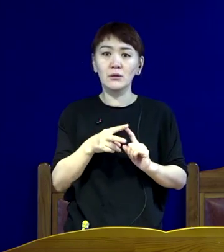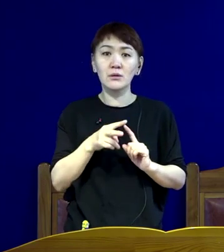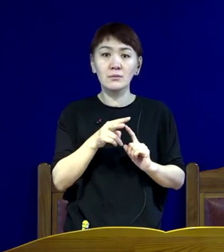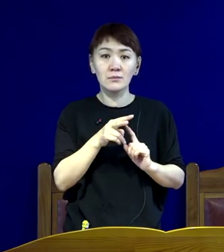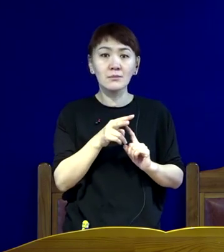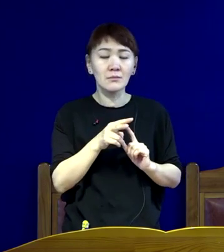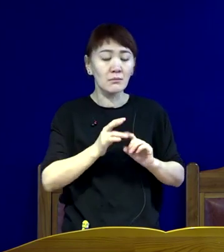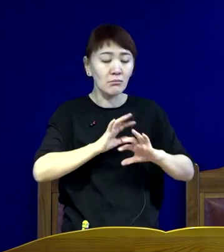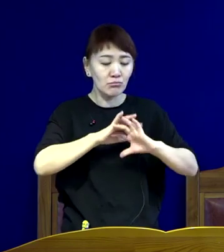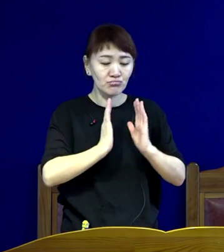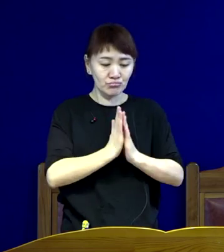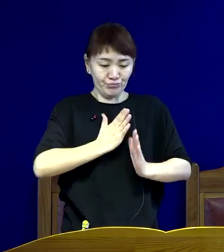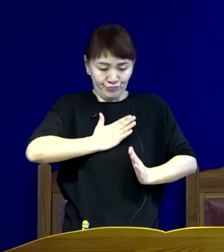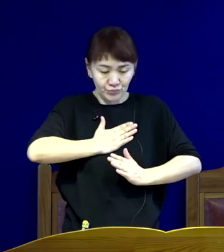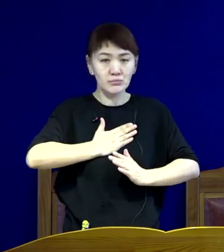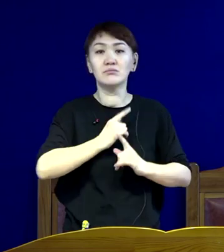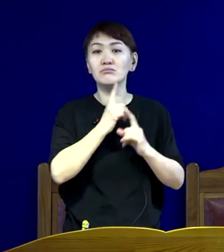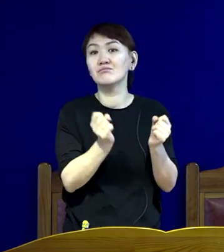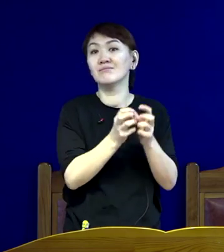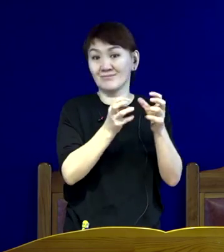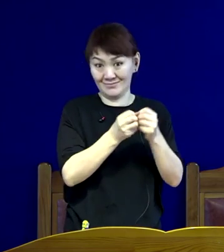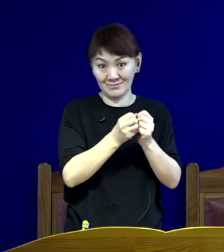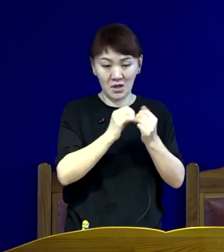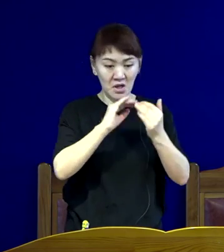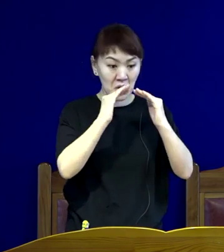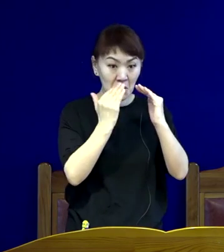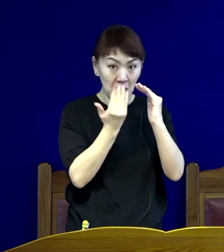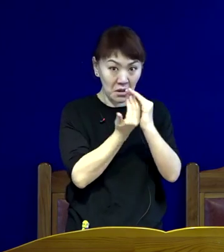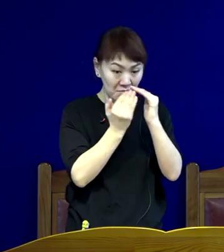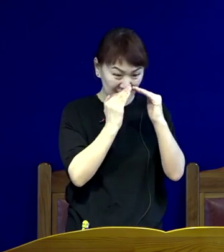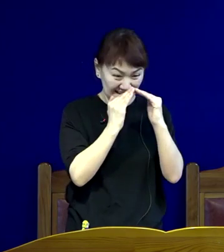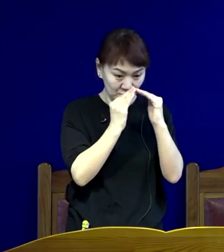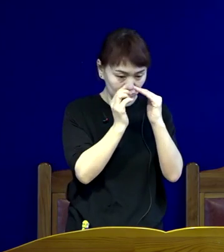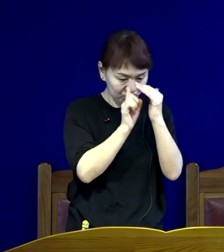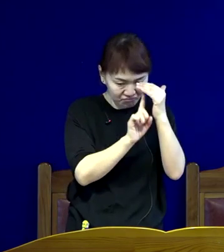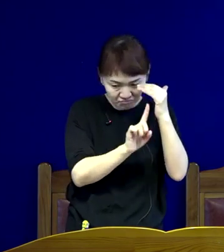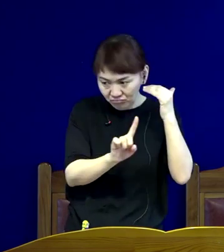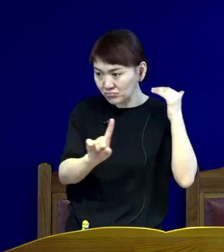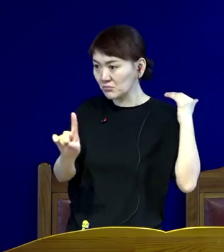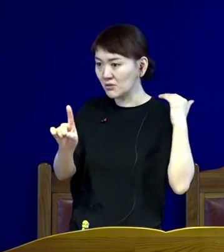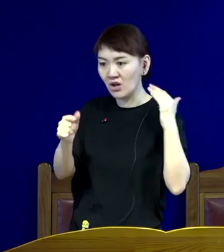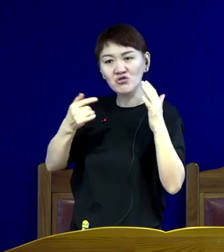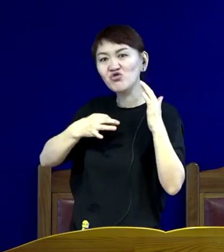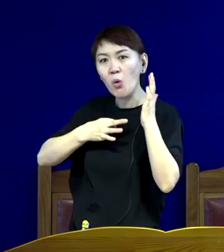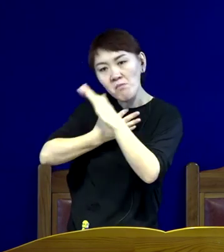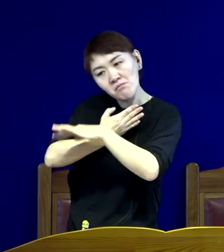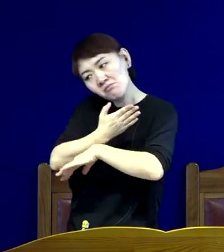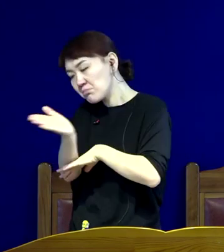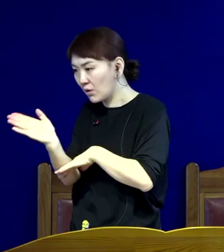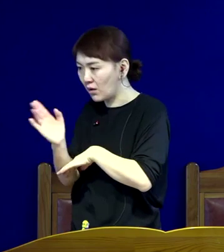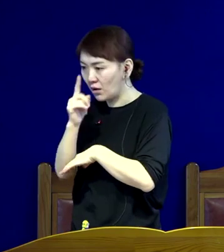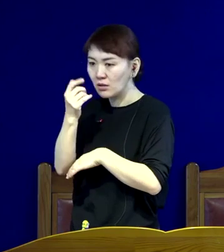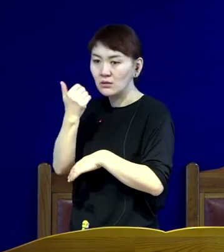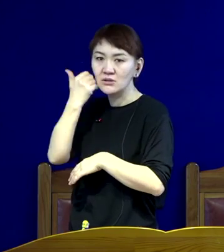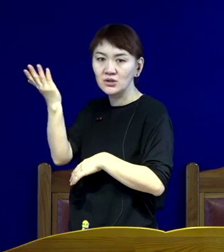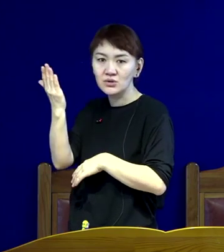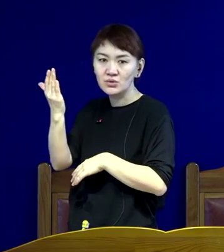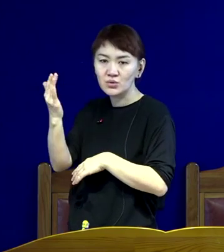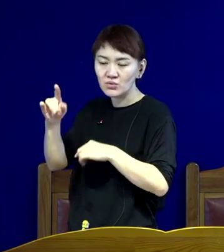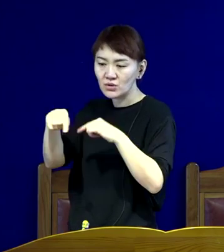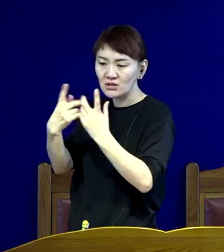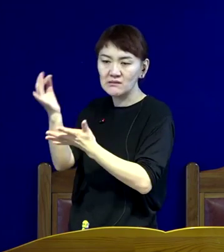бүтээсэн. Энэ гэр бүл гэдгээс гарчих юм бол гим нүгэл ичхүүр болж мэдрэгдэнэ. Гэвч гэр бүл дотор